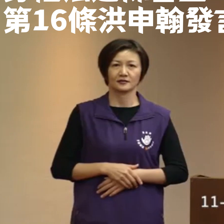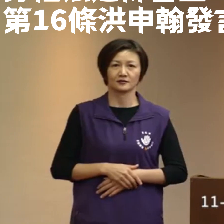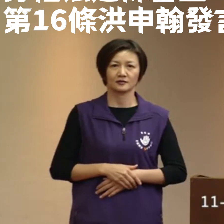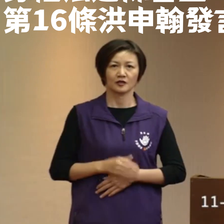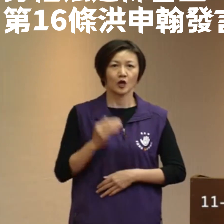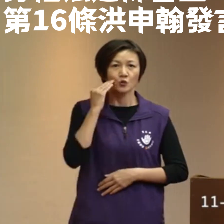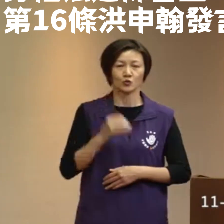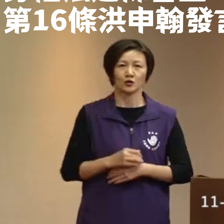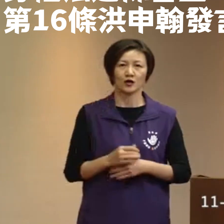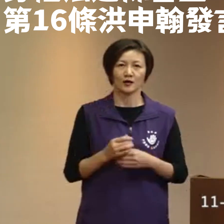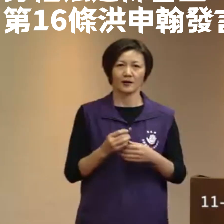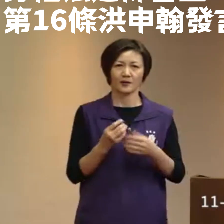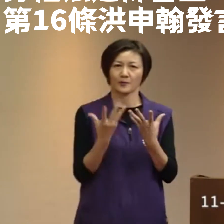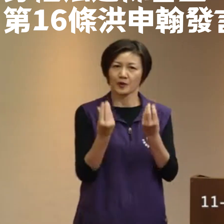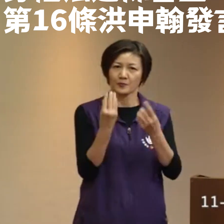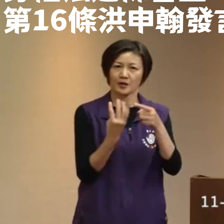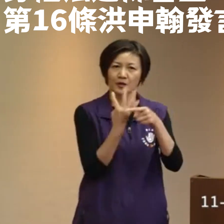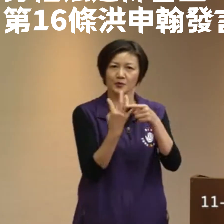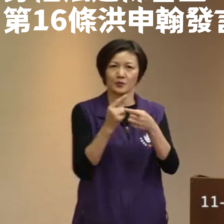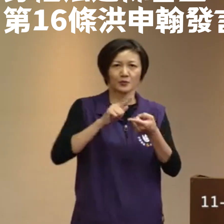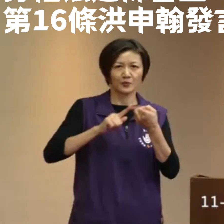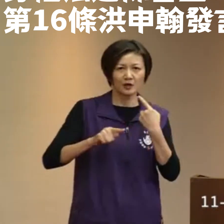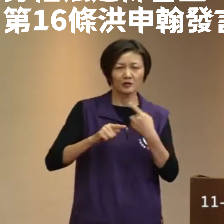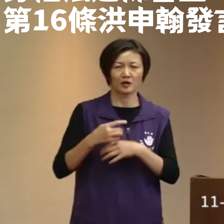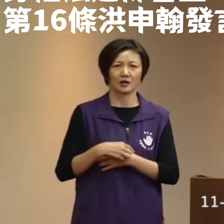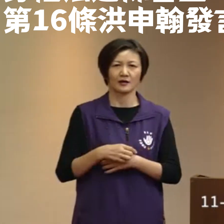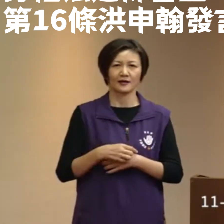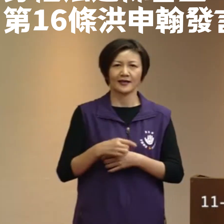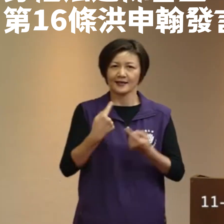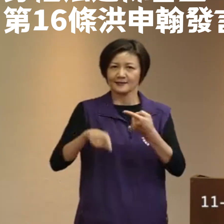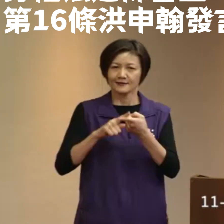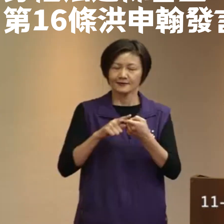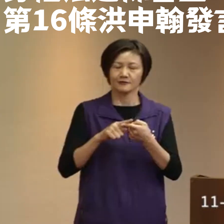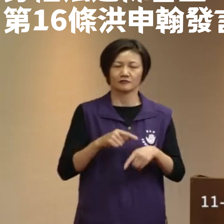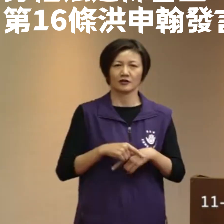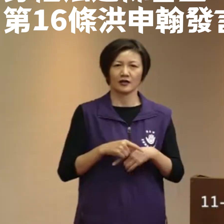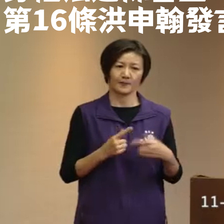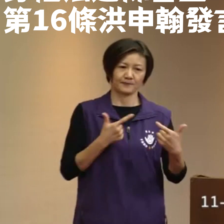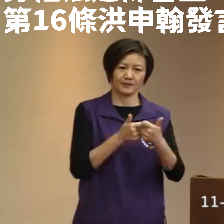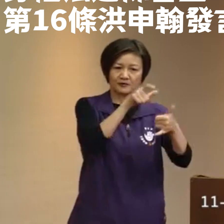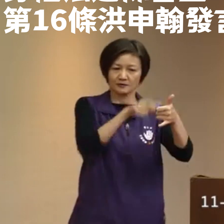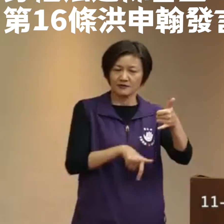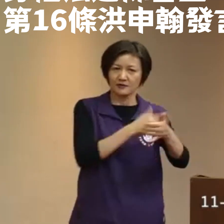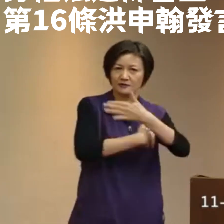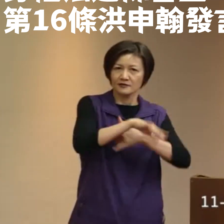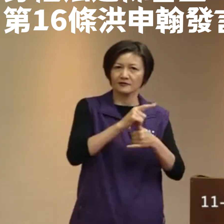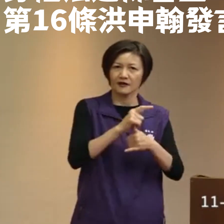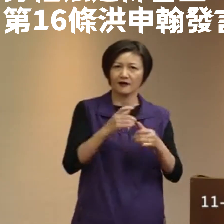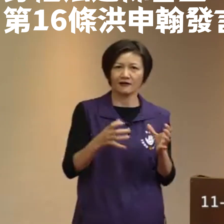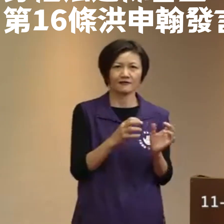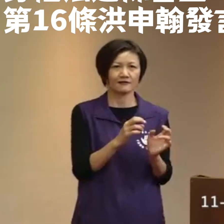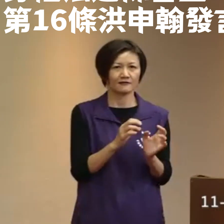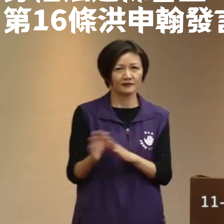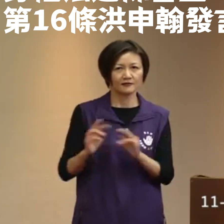成不成比例或过度负担之情况下进行必要及适当之合理调整，我觉得这个写